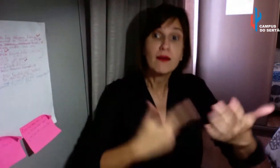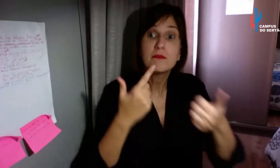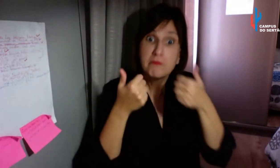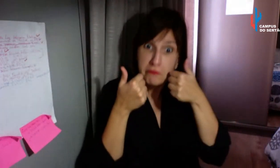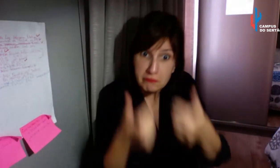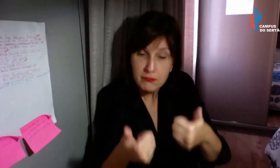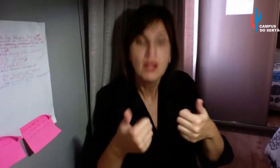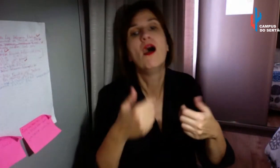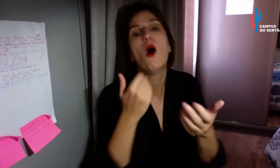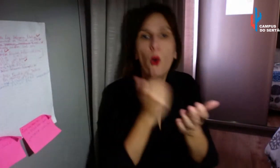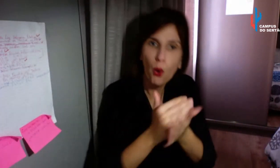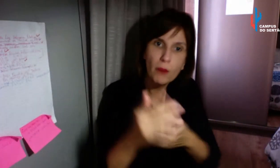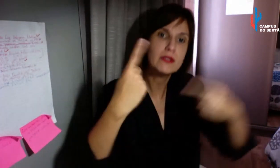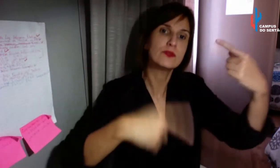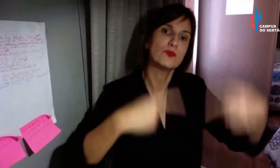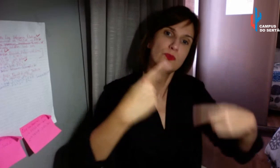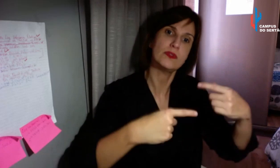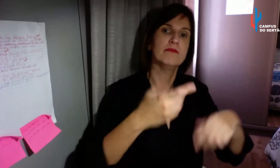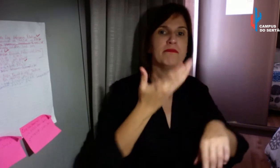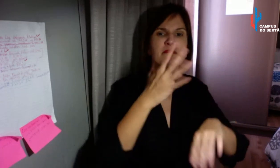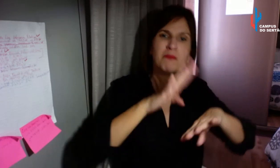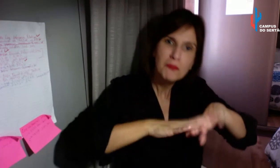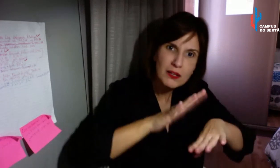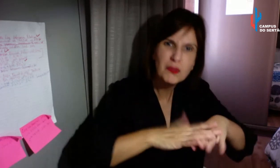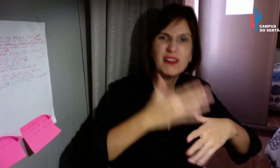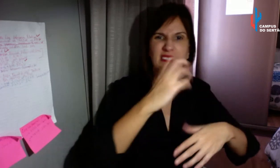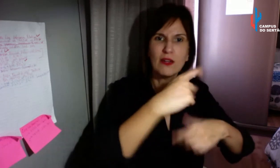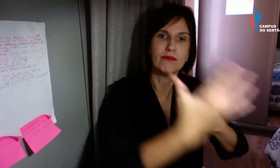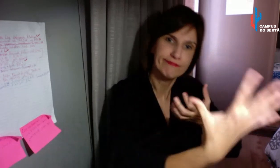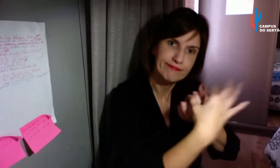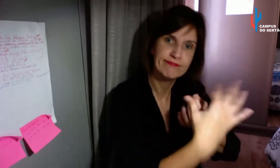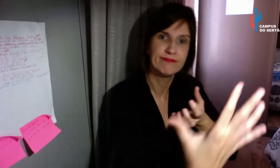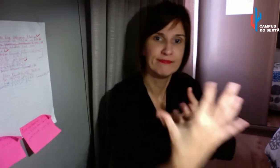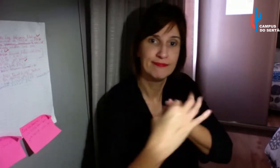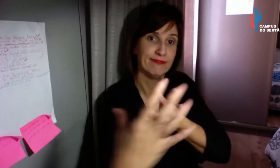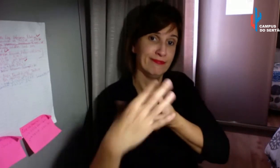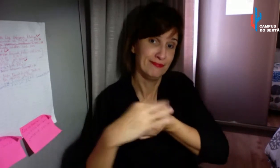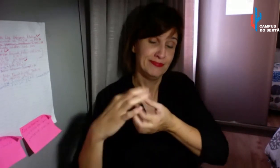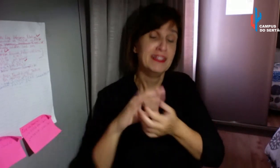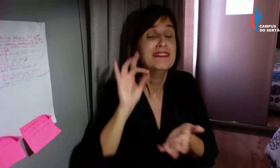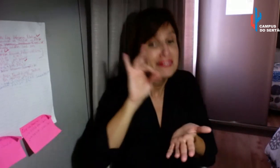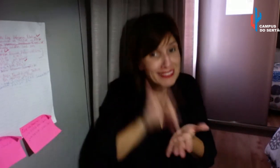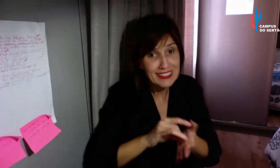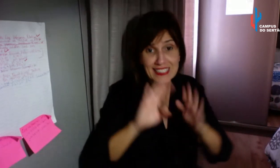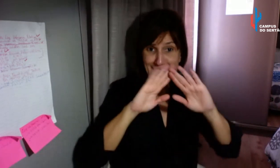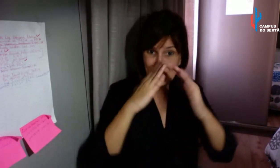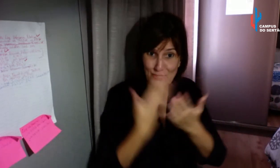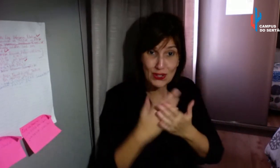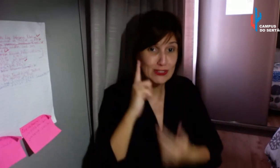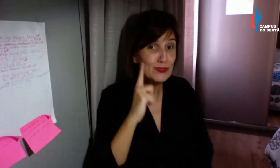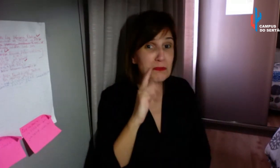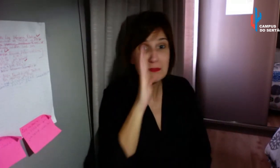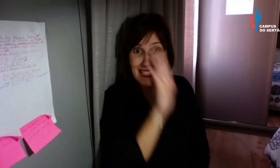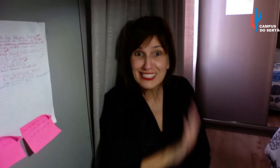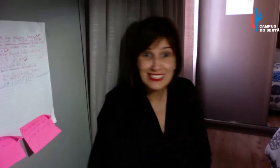fossem tocadas de fato para que as coisas possam andar, então fizemos.